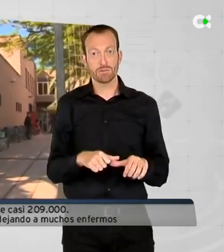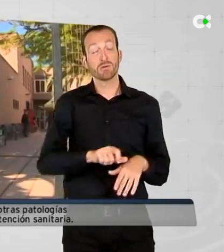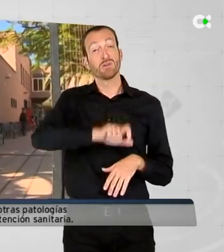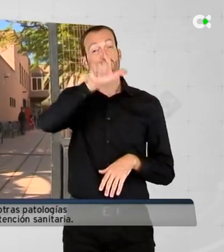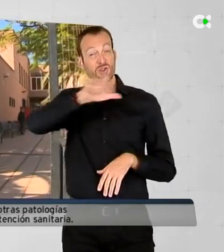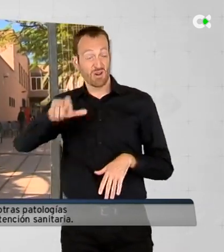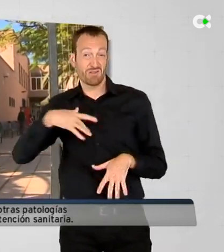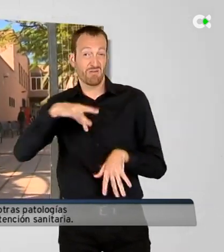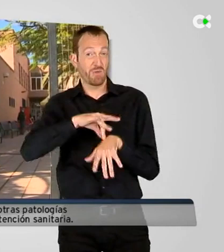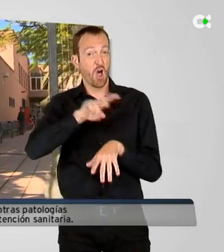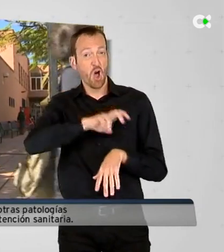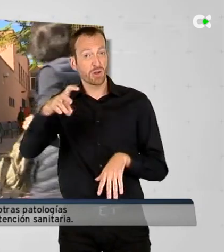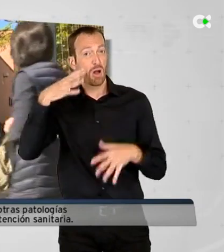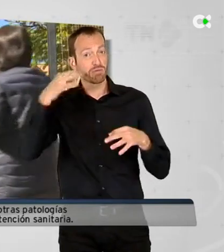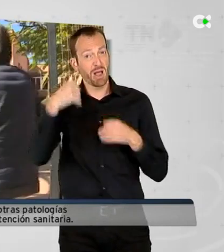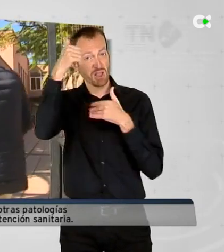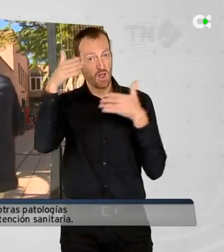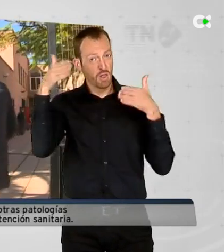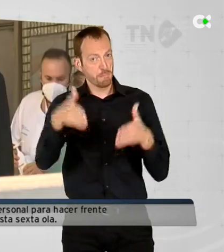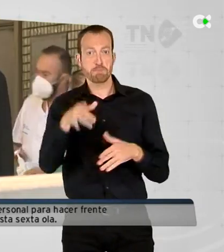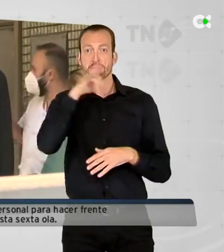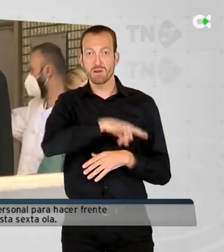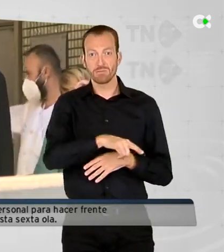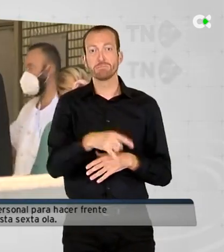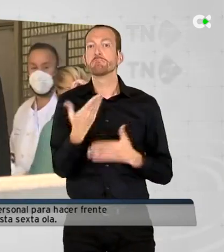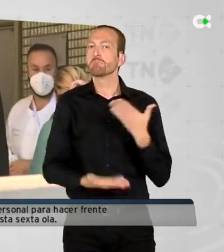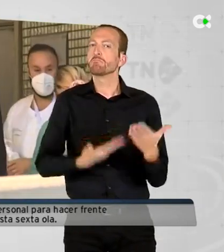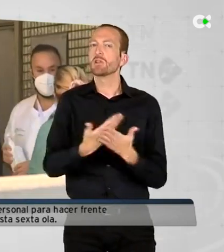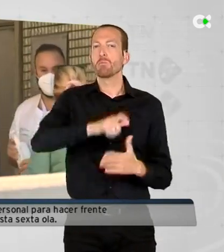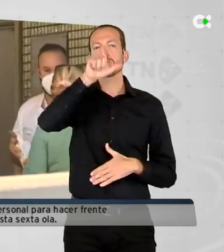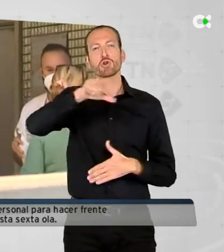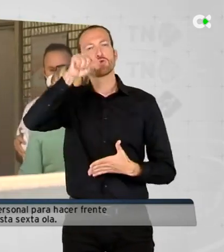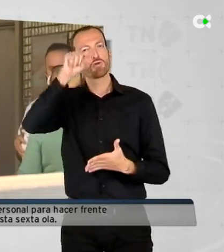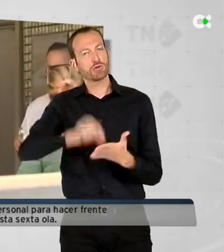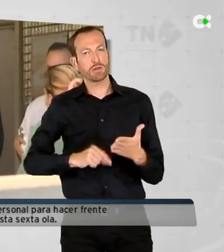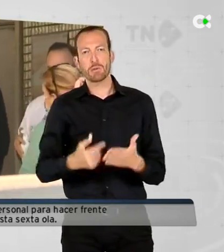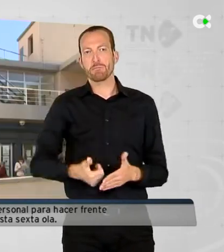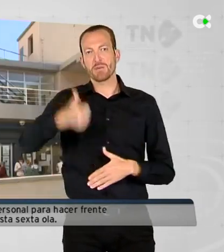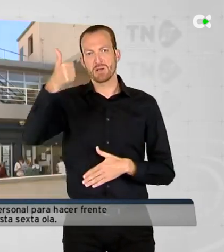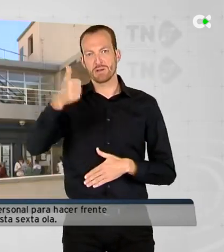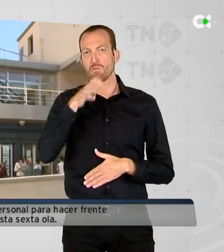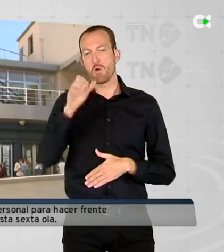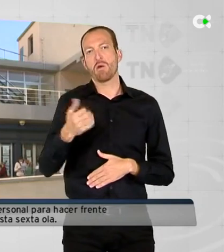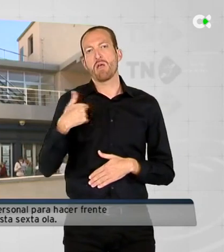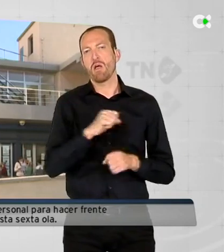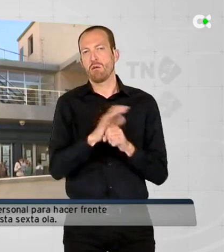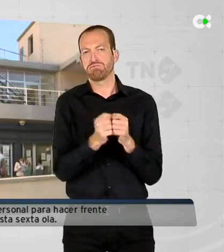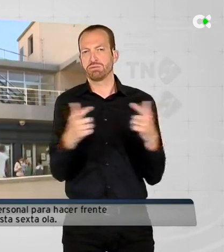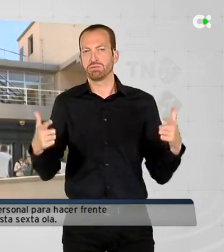enfermos de otras patologías sin atención sanitaria por eso piden más personal para hacer frente a esta sexta ola.